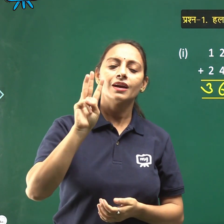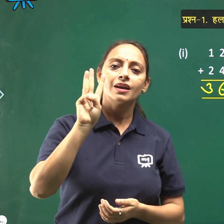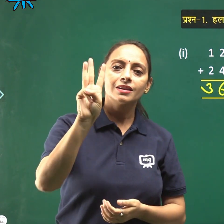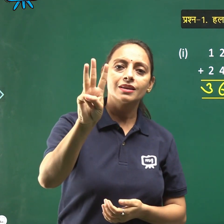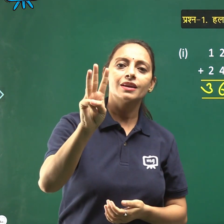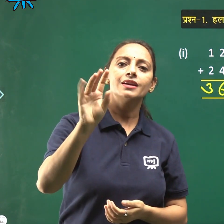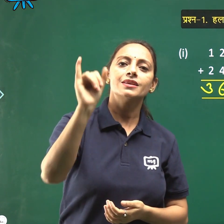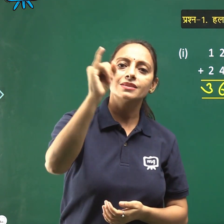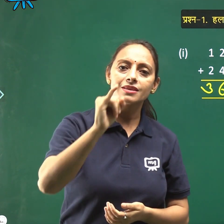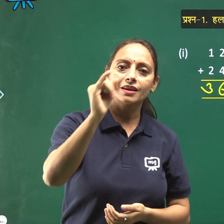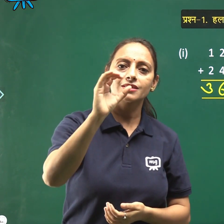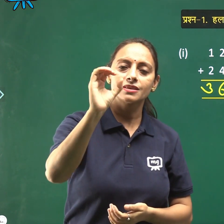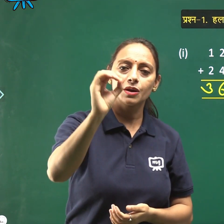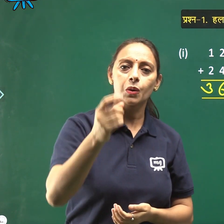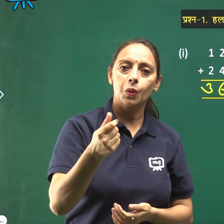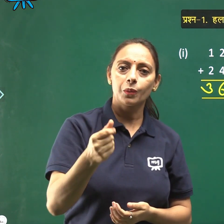360।